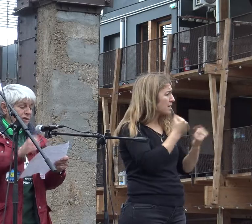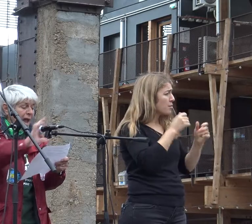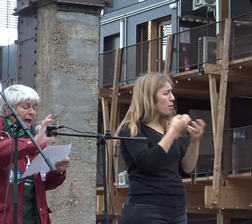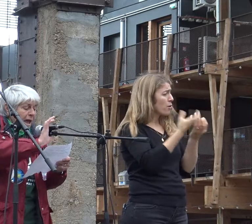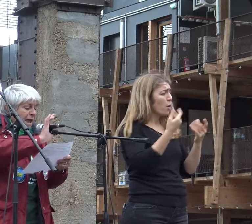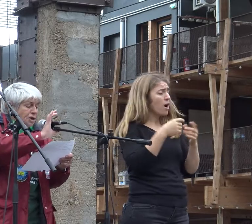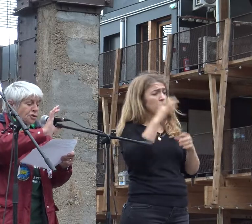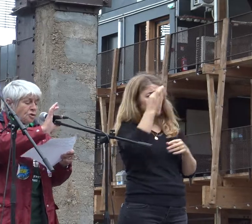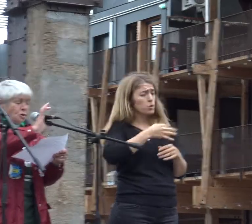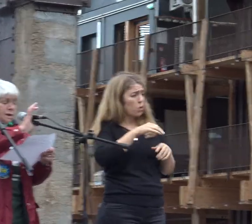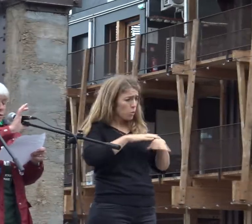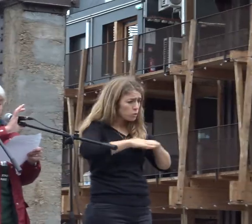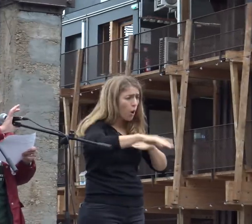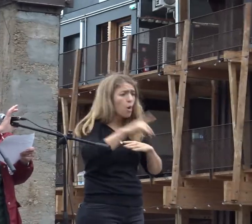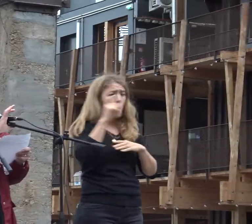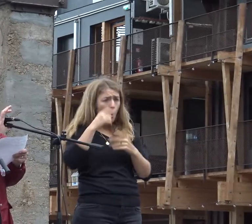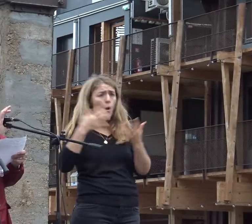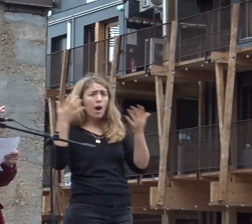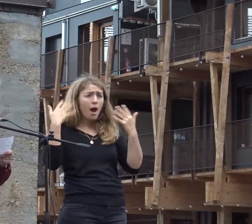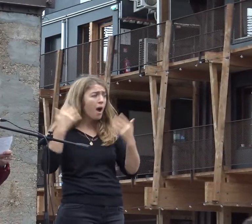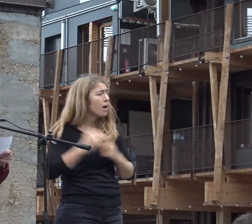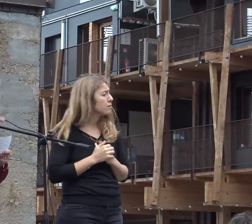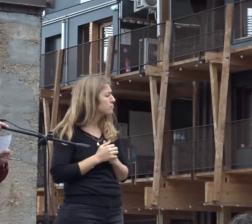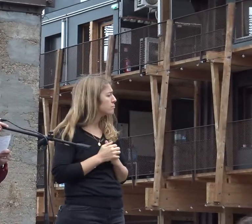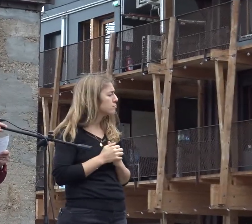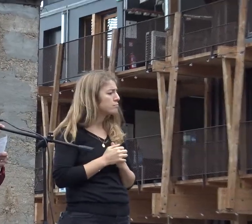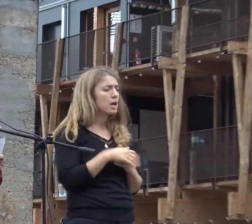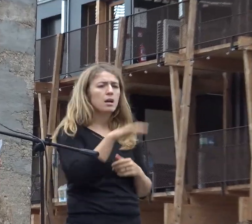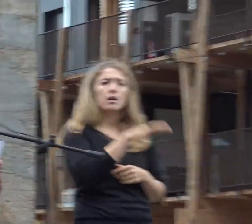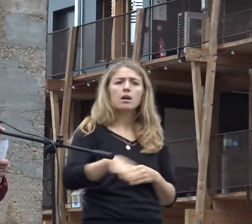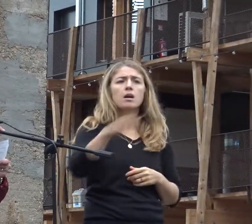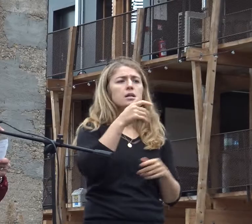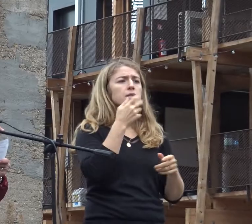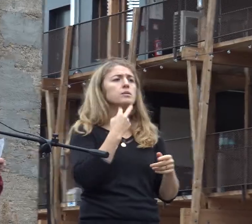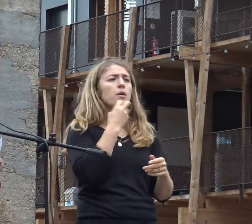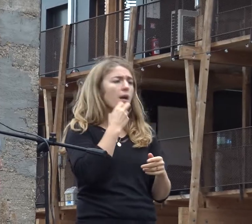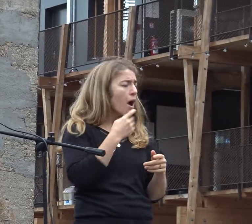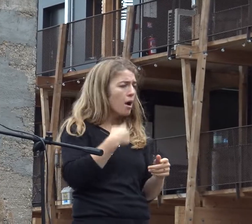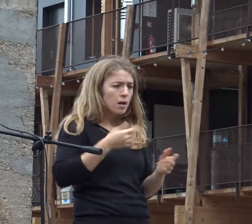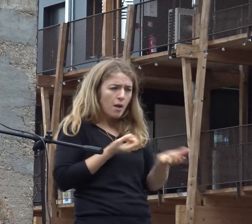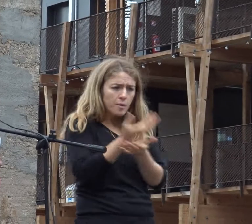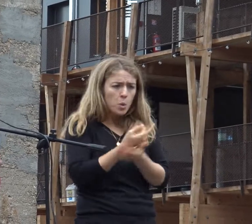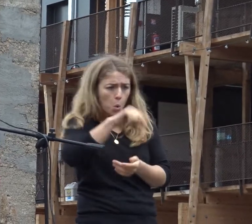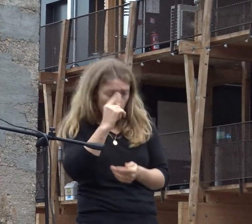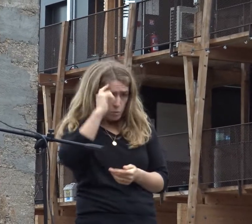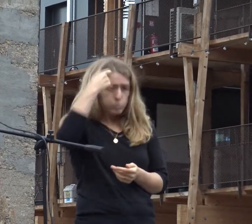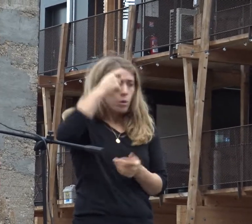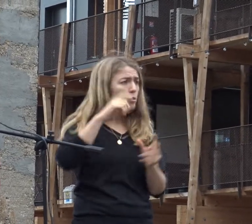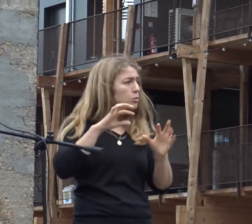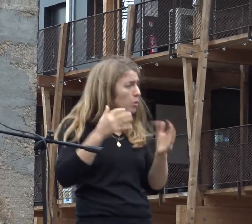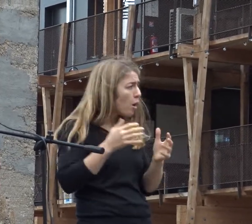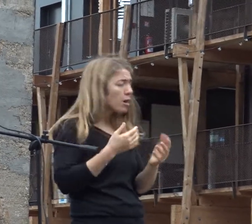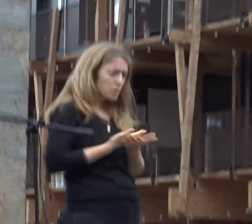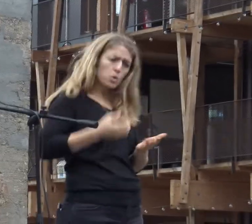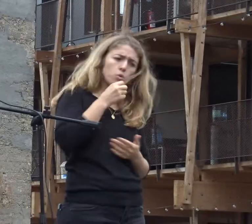eau, notre air et notre nourriture? Comment parler à nos concitoyens? comment leur faire prendre conscience de l'urgence,